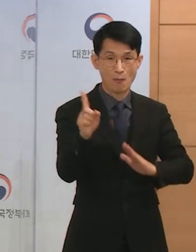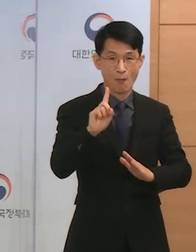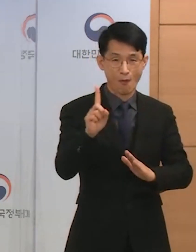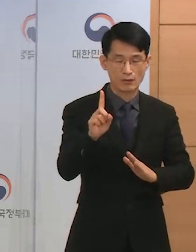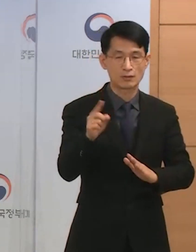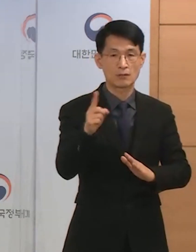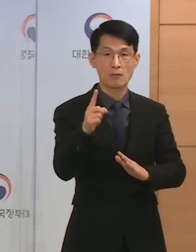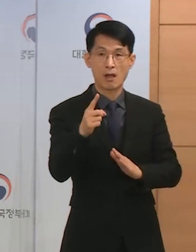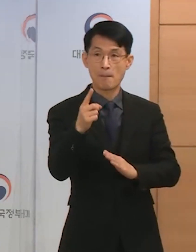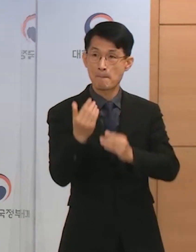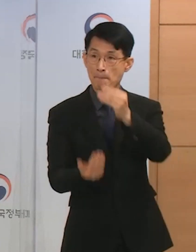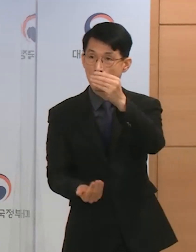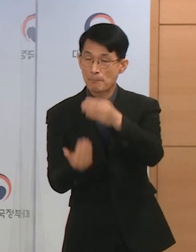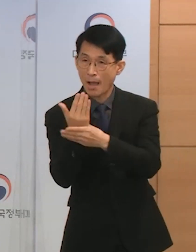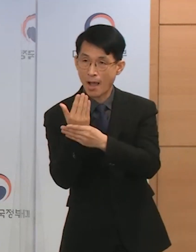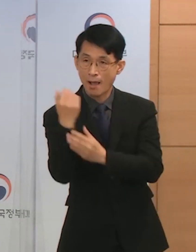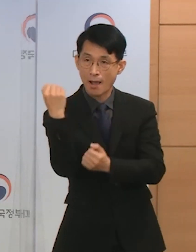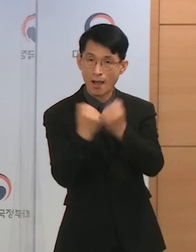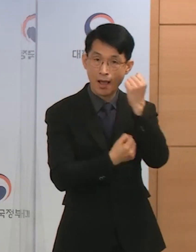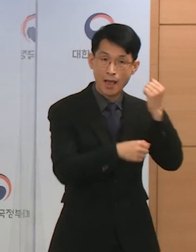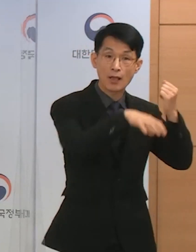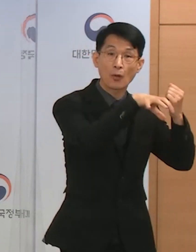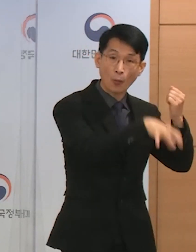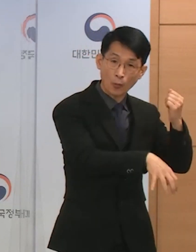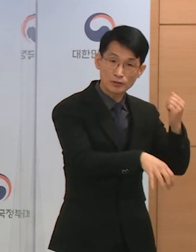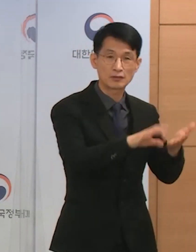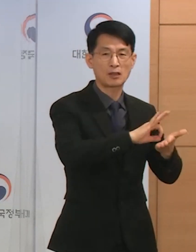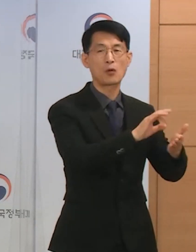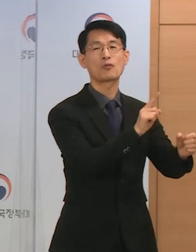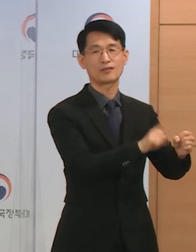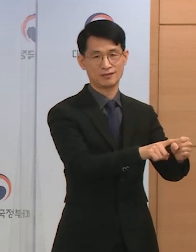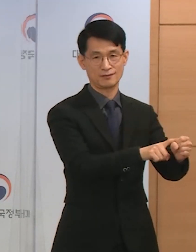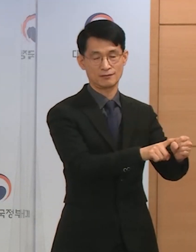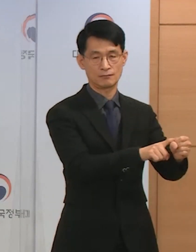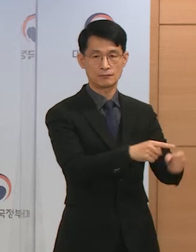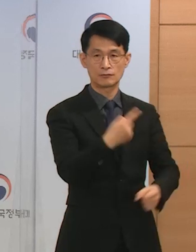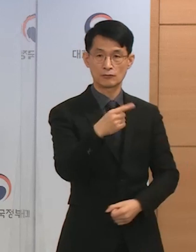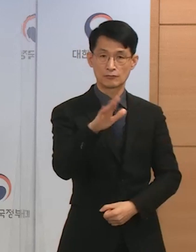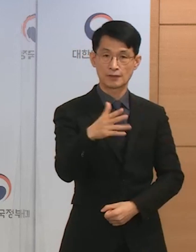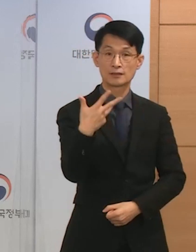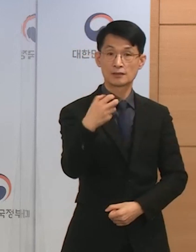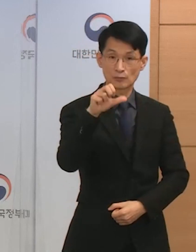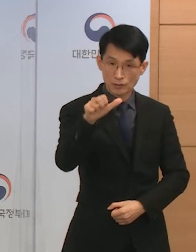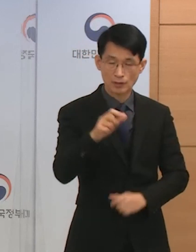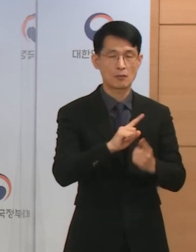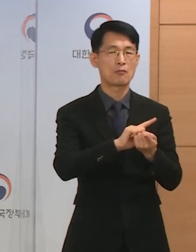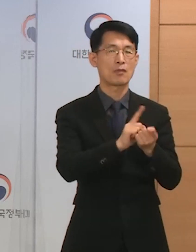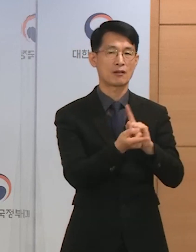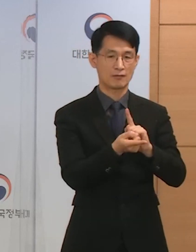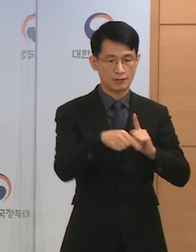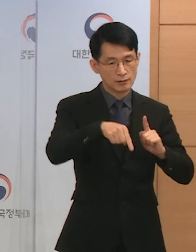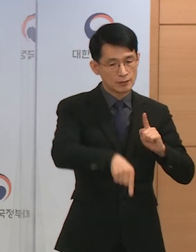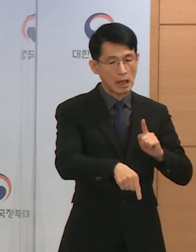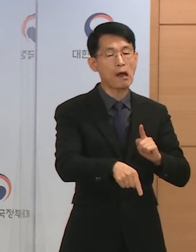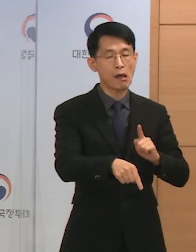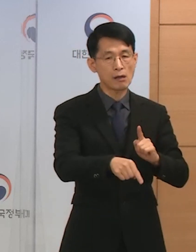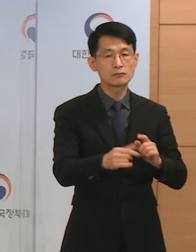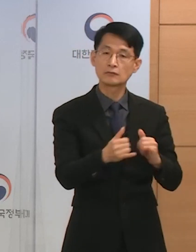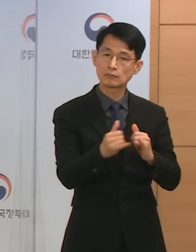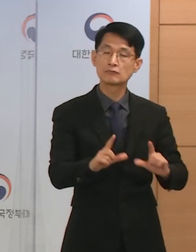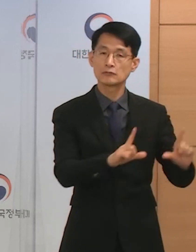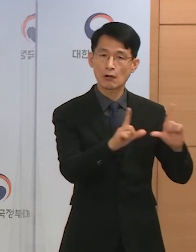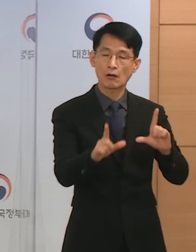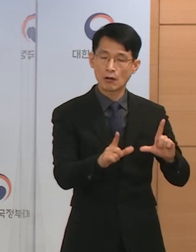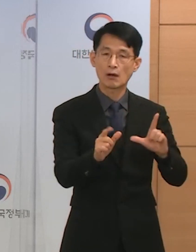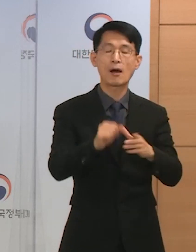유사시에 대피소 사용 목적이었던 지하층이 1975년 지하층에 거실을 설치할 수